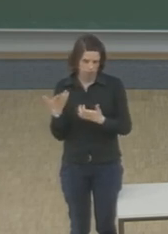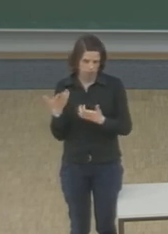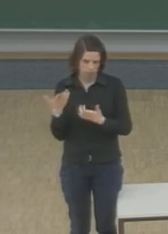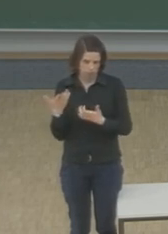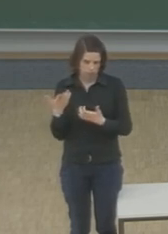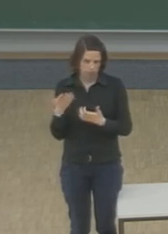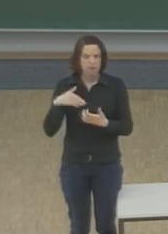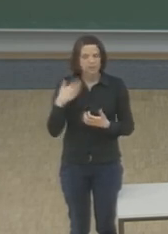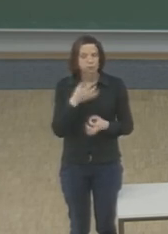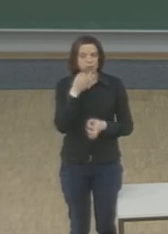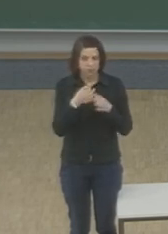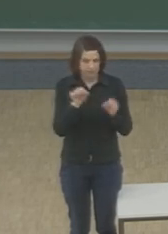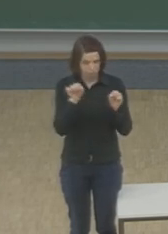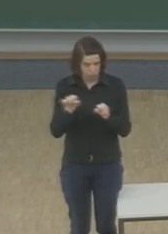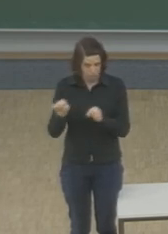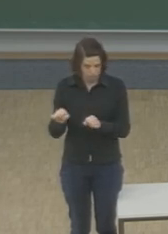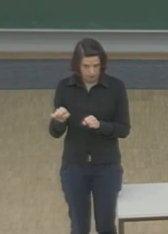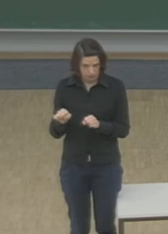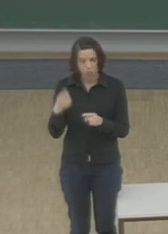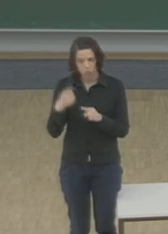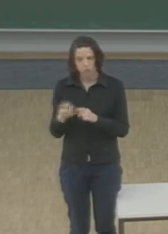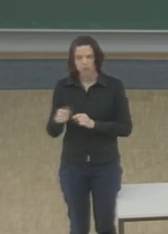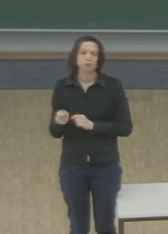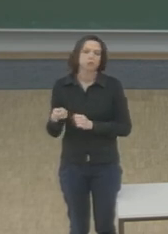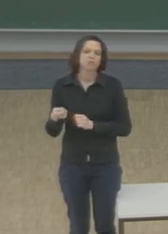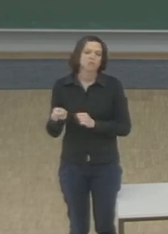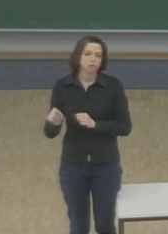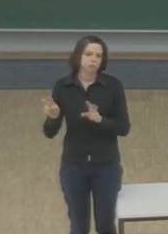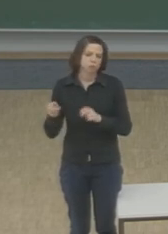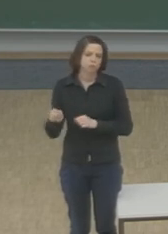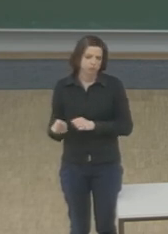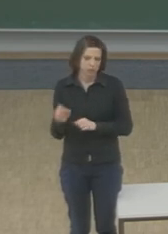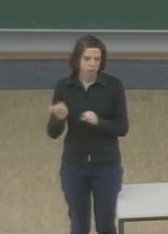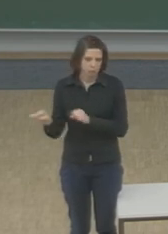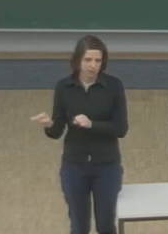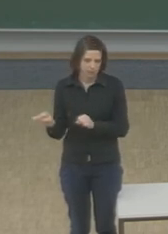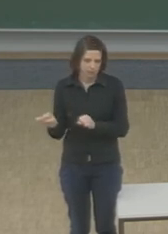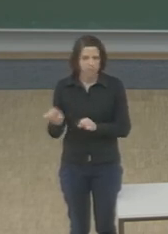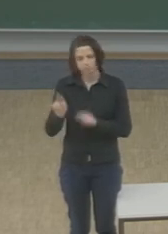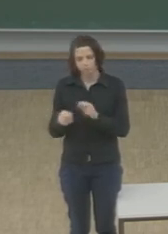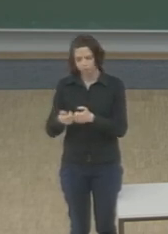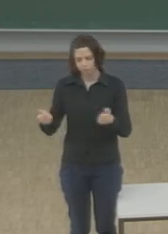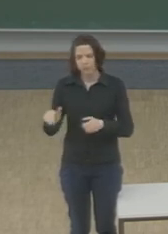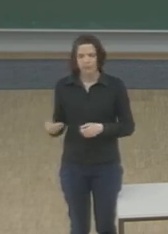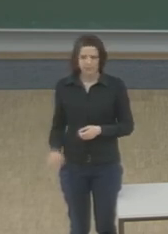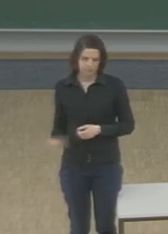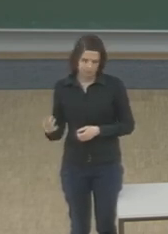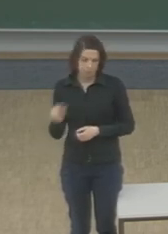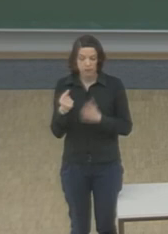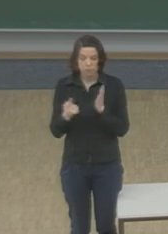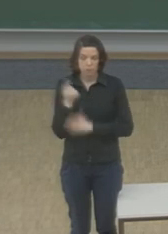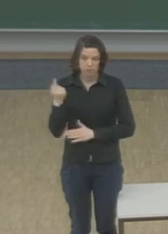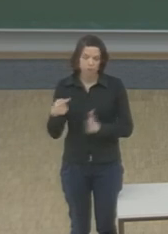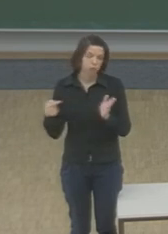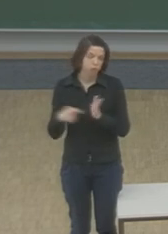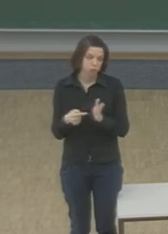zwischen spezifischen Kompetenzen und Schlüsselkompetenzen variieren. Das ist jetzt einigermaßen erstaunlich,